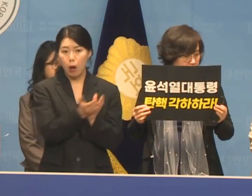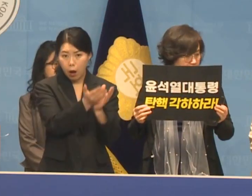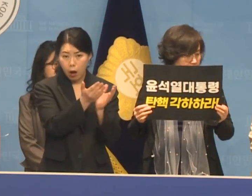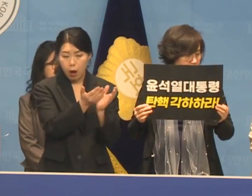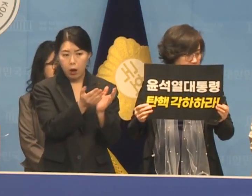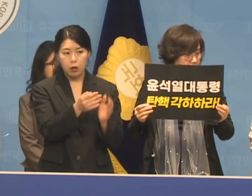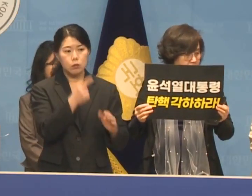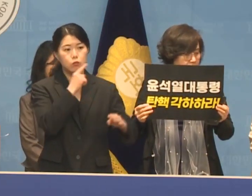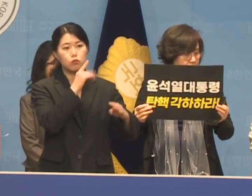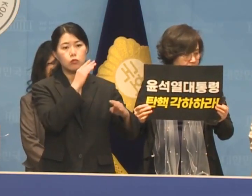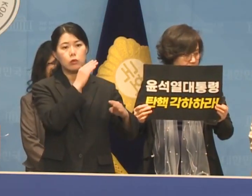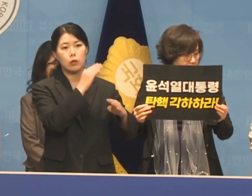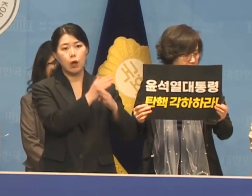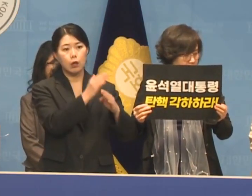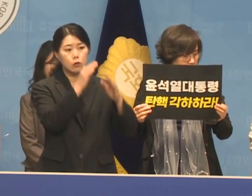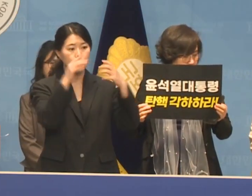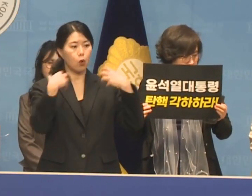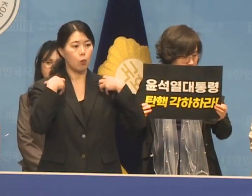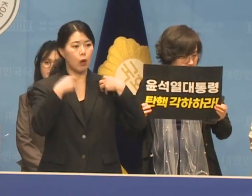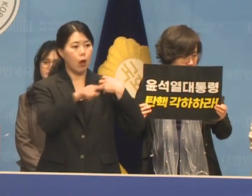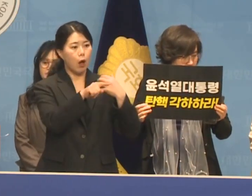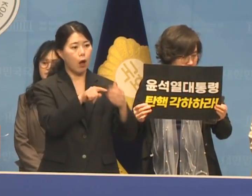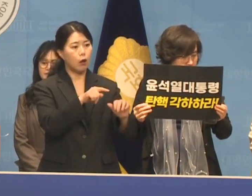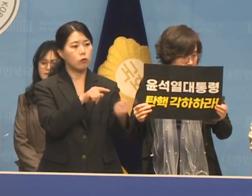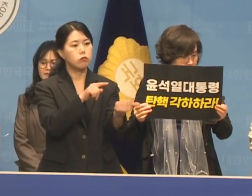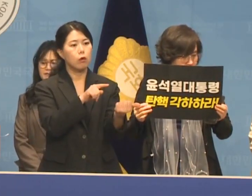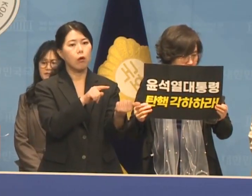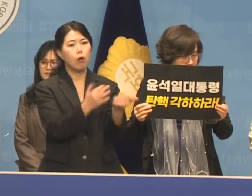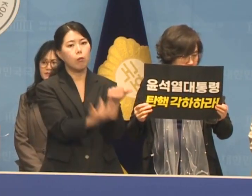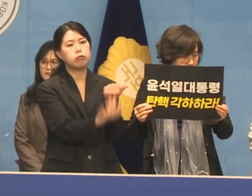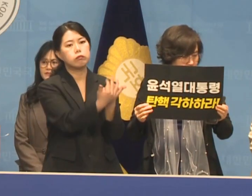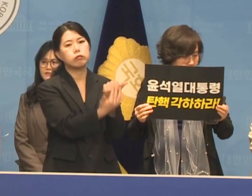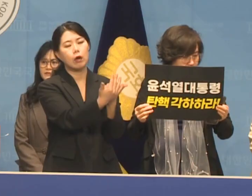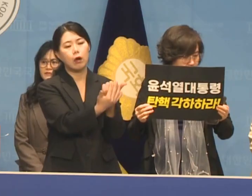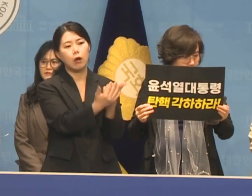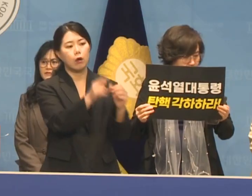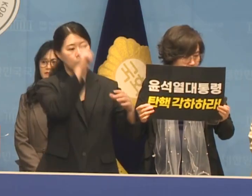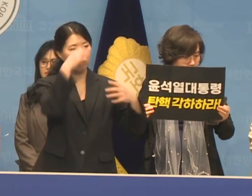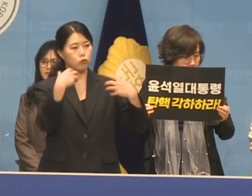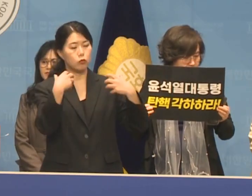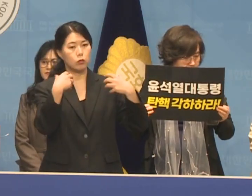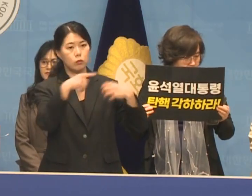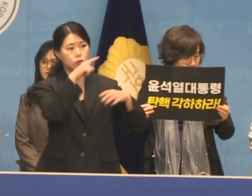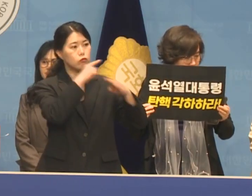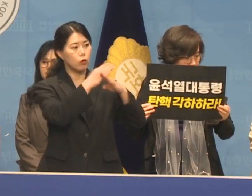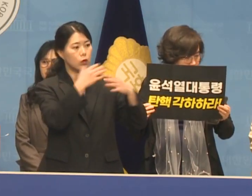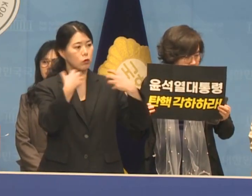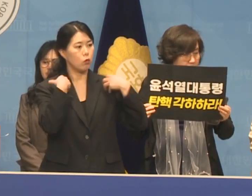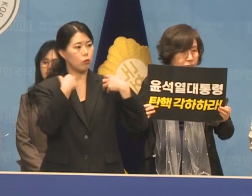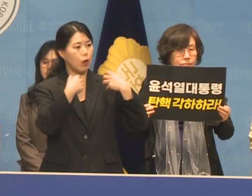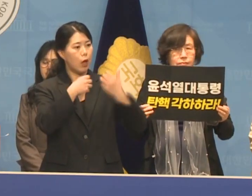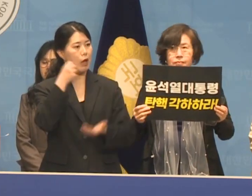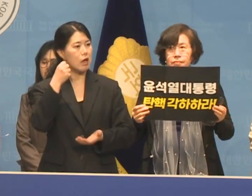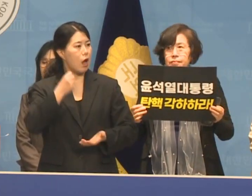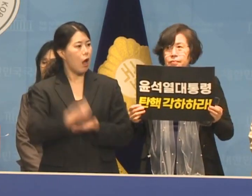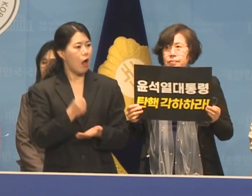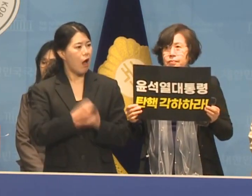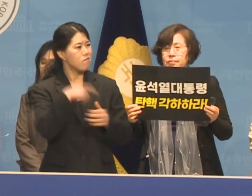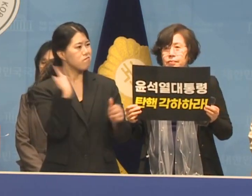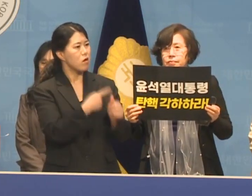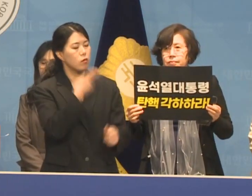정권에 의해서 화염 방사기로 불태워 죽임을 당했는데 북한 정권에 항의조차 하지 않고